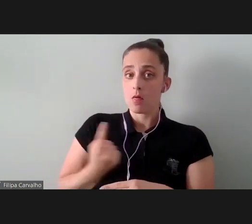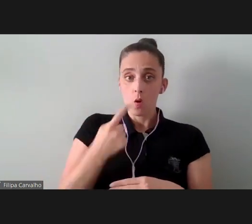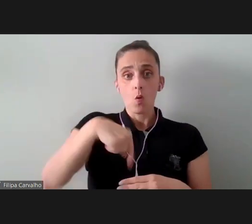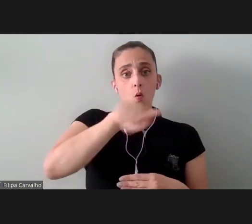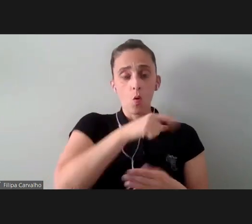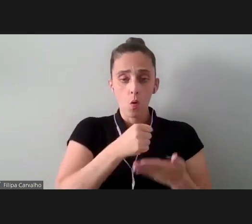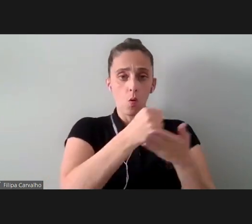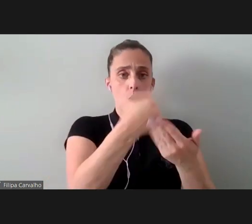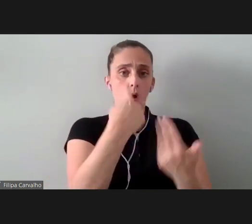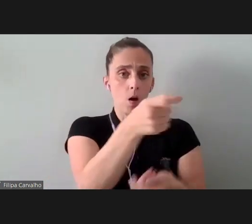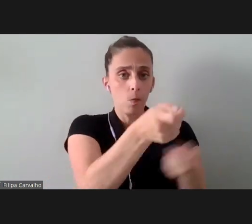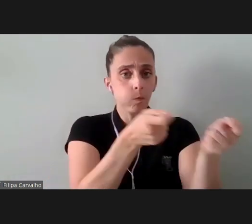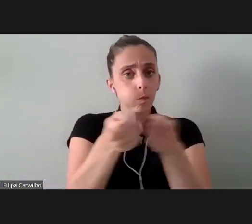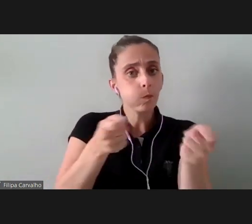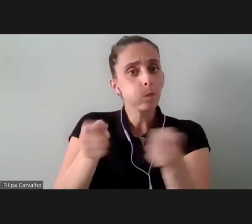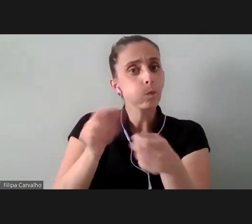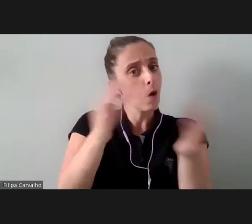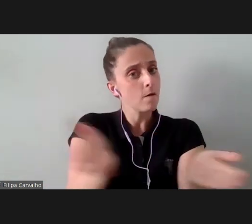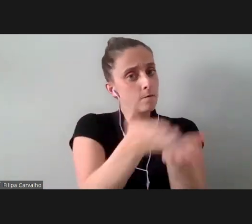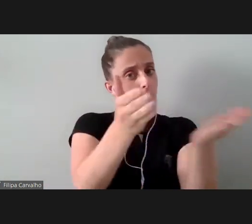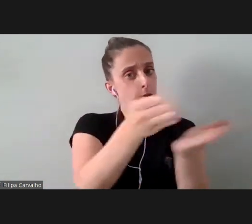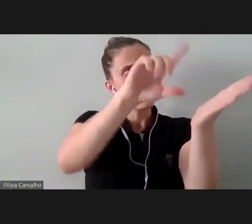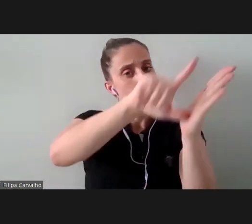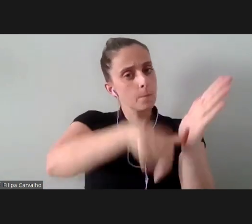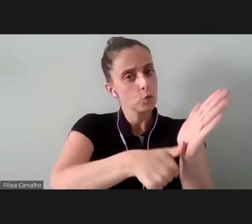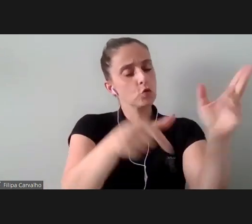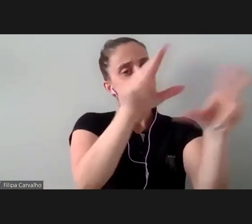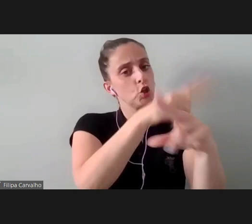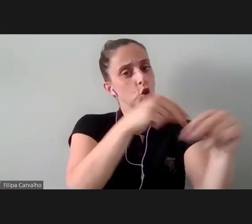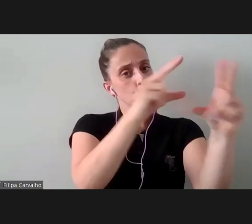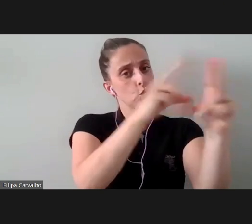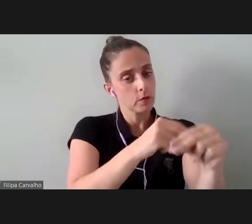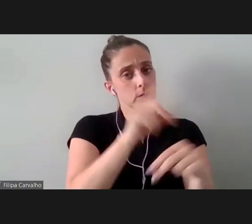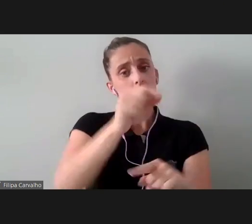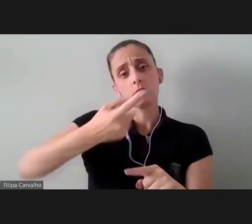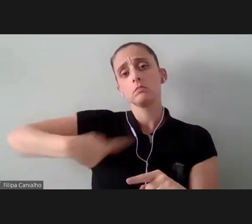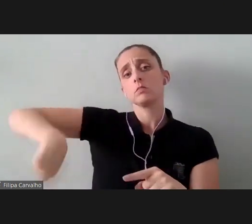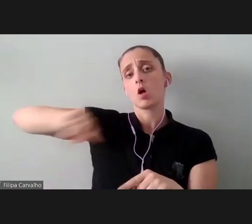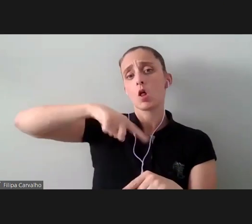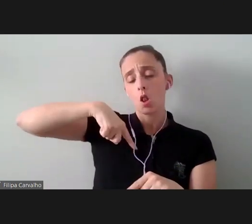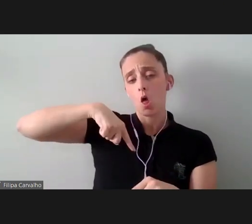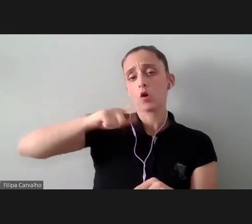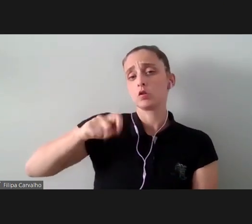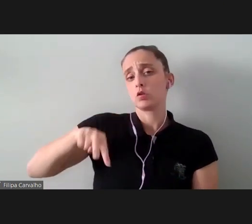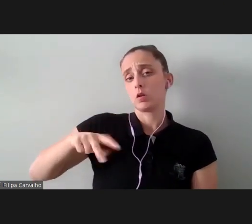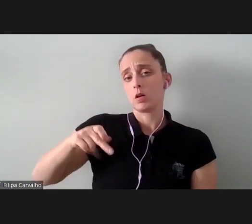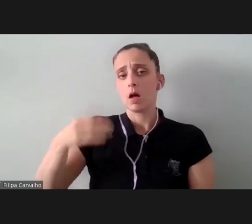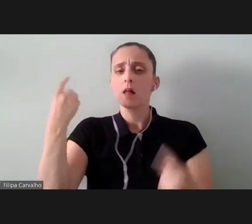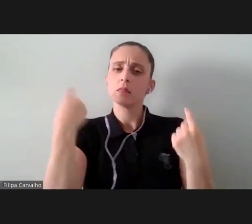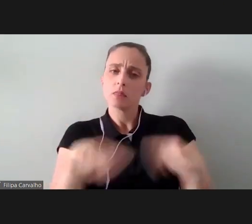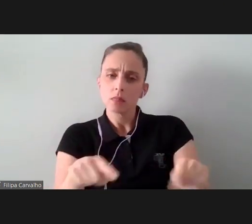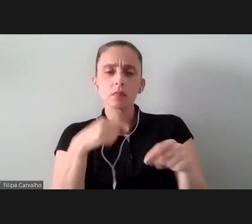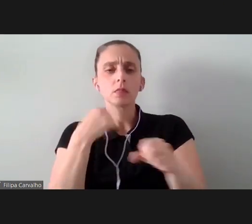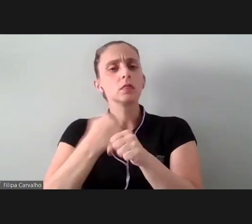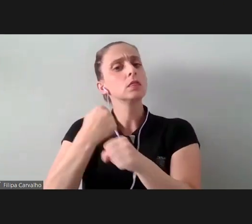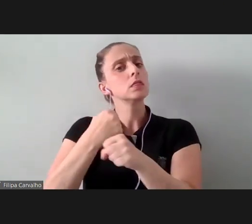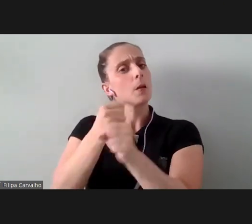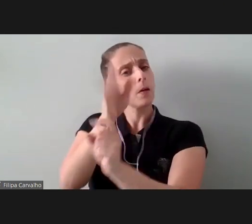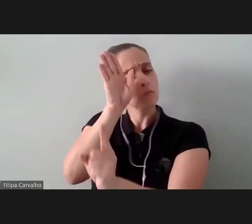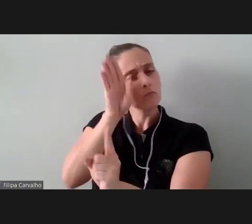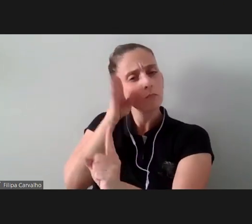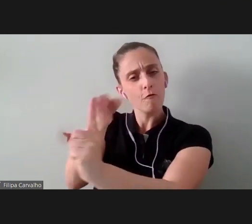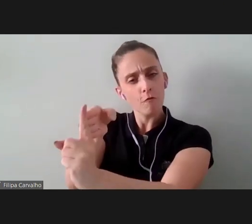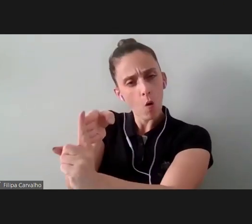na condução de projetos de inovação, e a gente tem algumas frentes de trabalho também